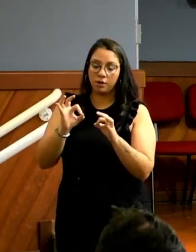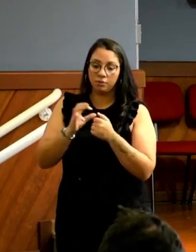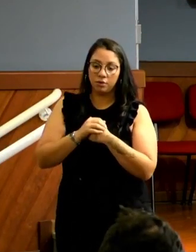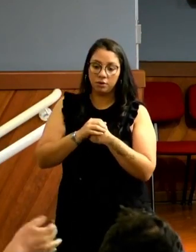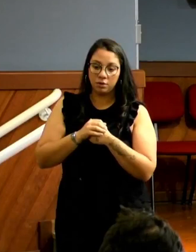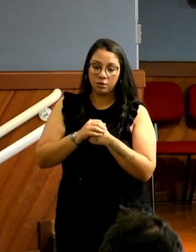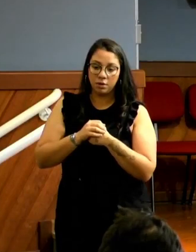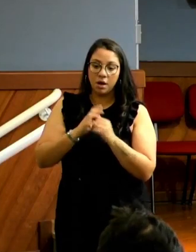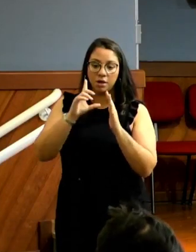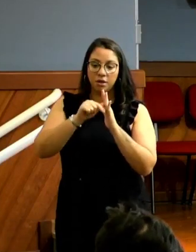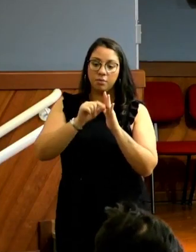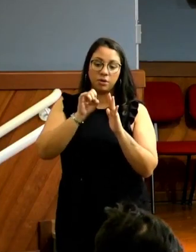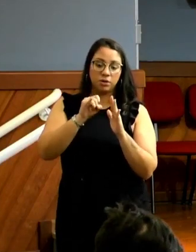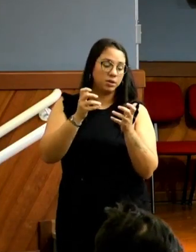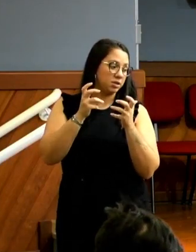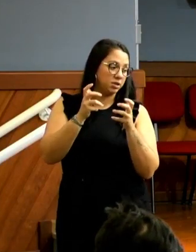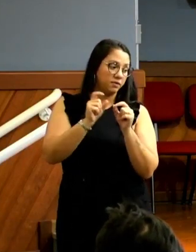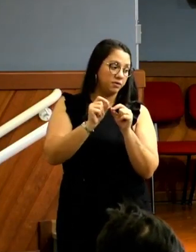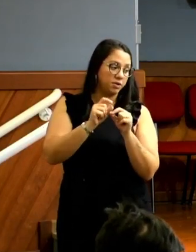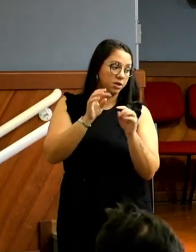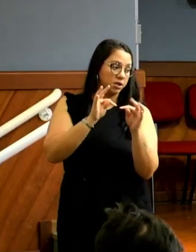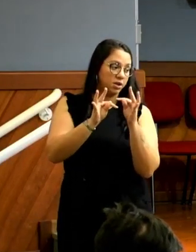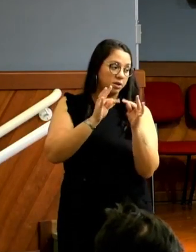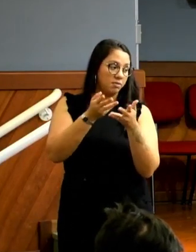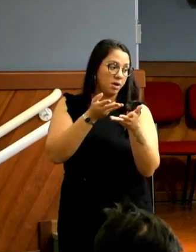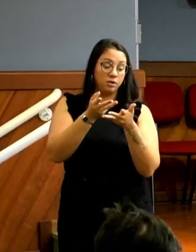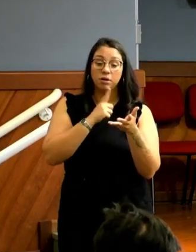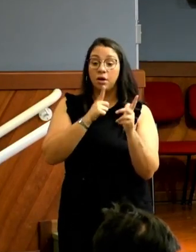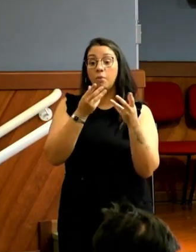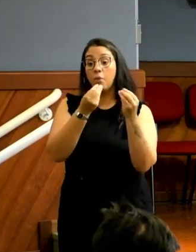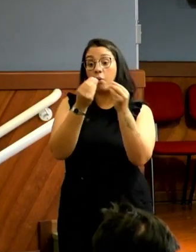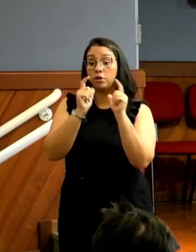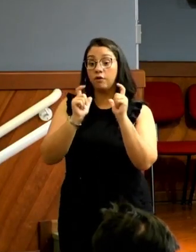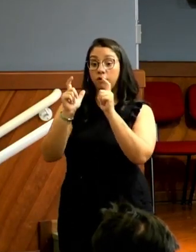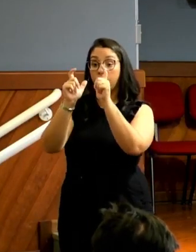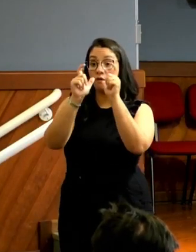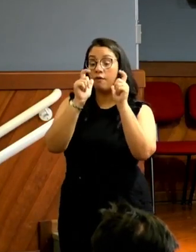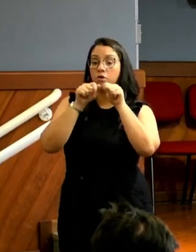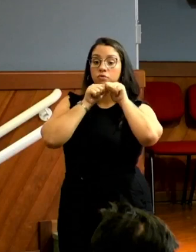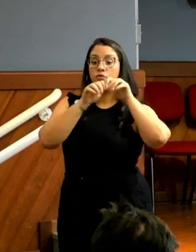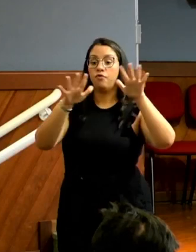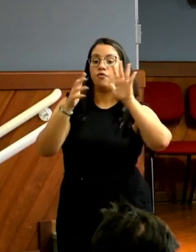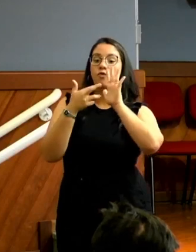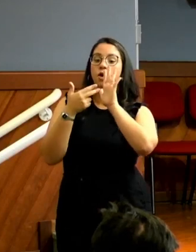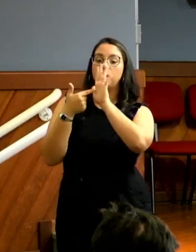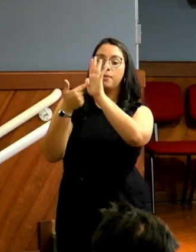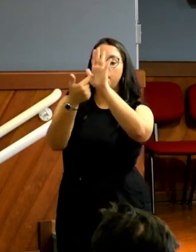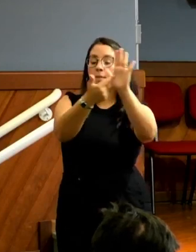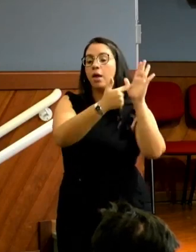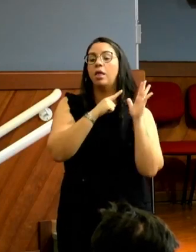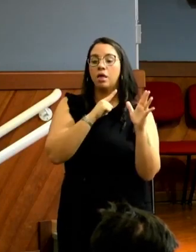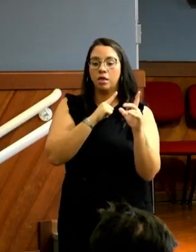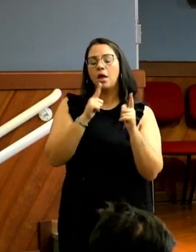entendi. Não, se quiser, você trata. A gente tem muitas fotografias que vão para a exposição e que passam por processo de tratamento